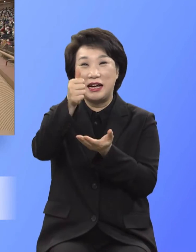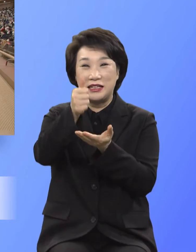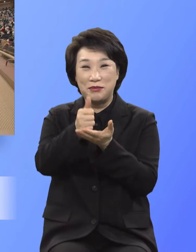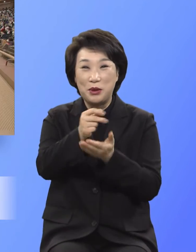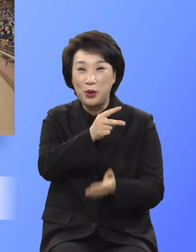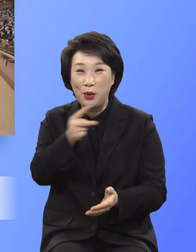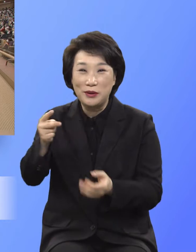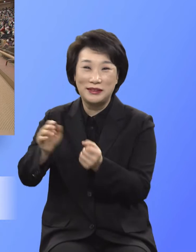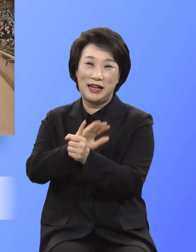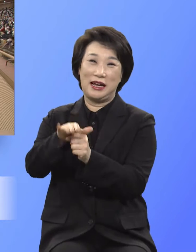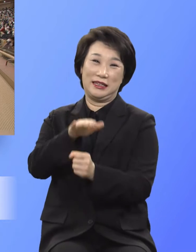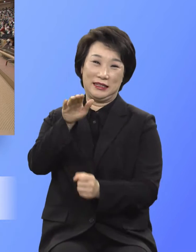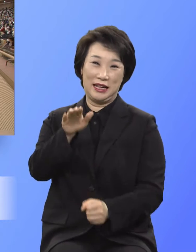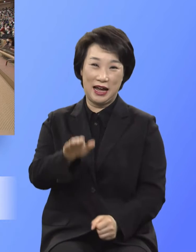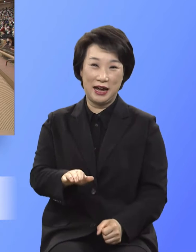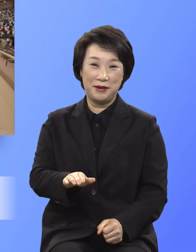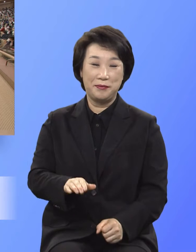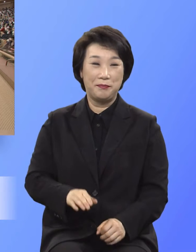사랑이시다.